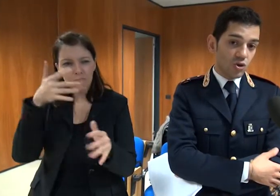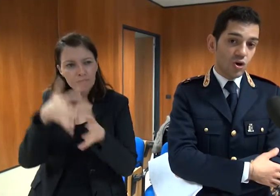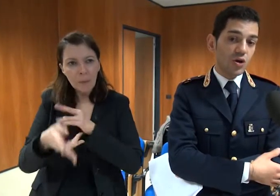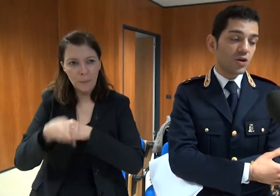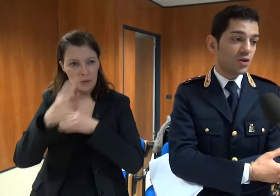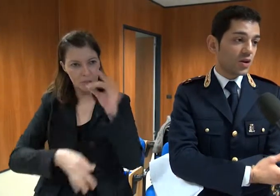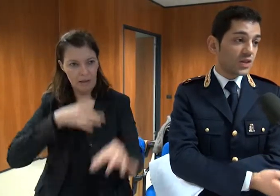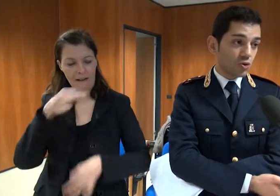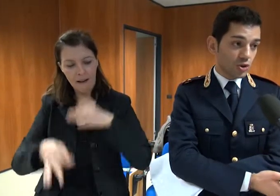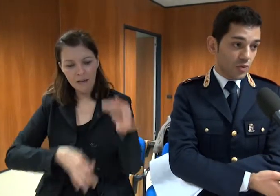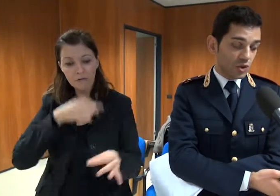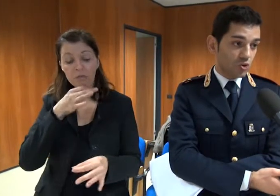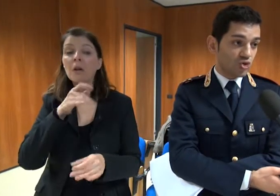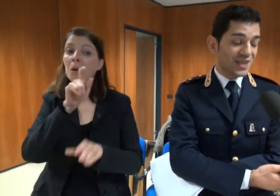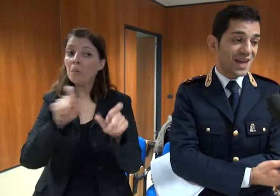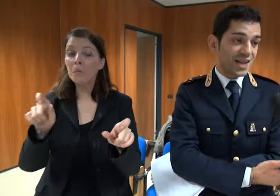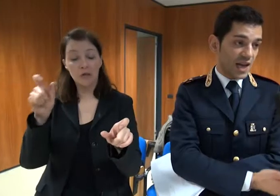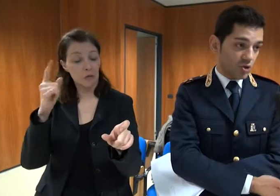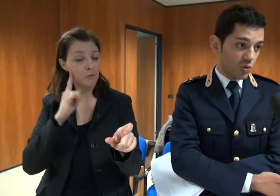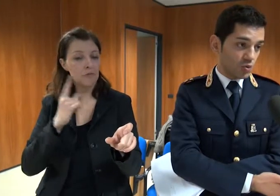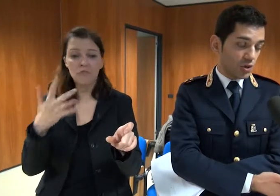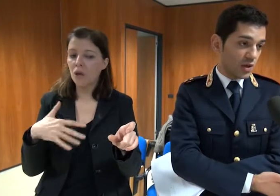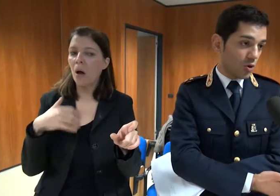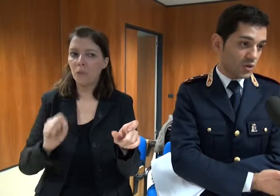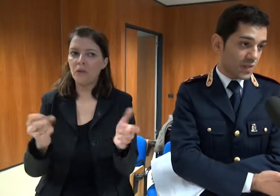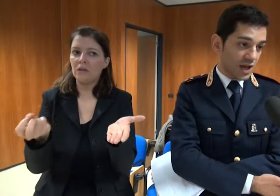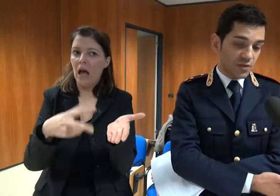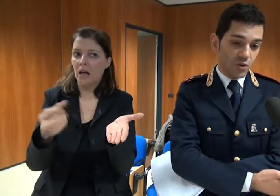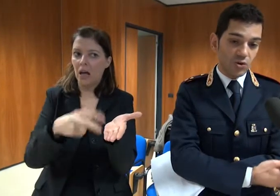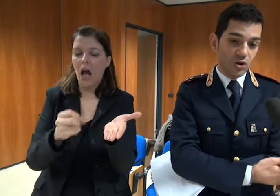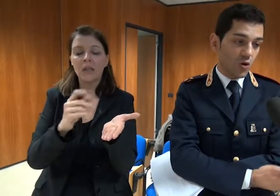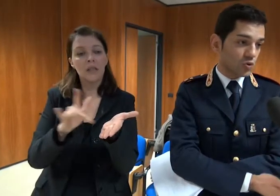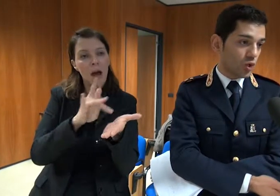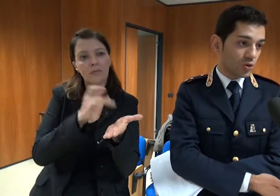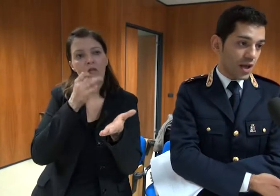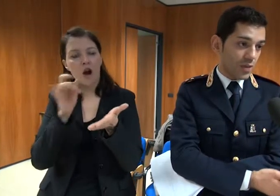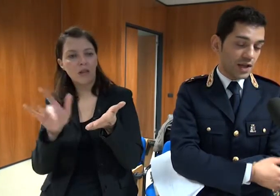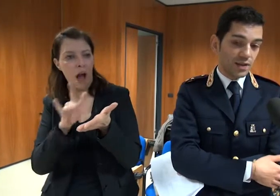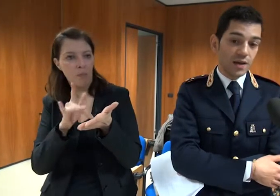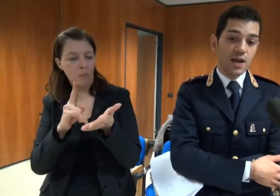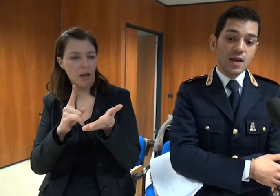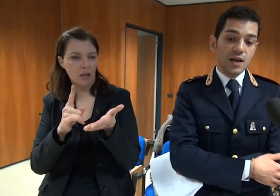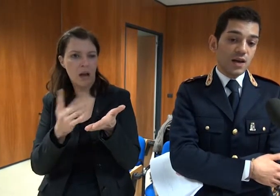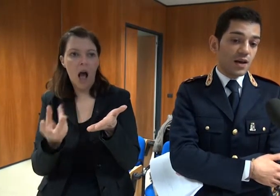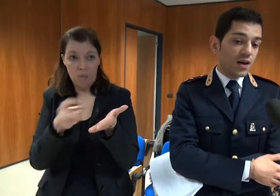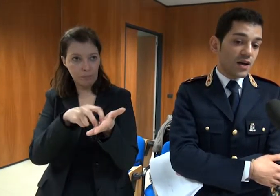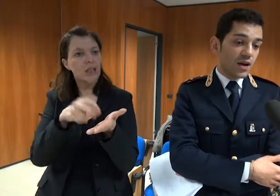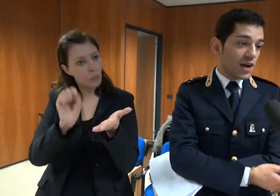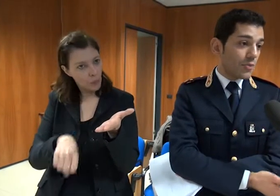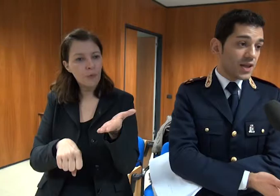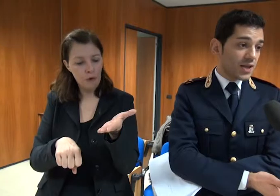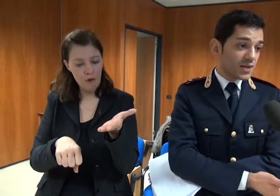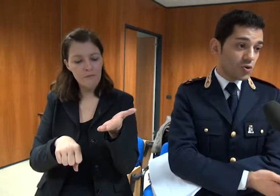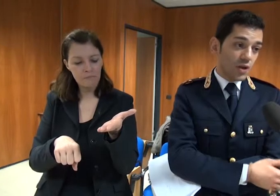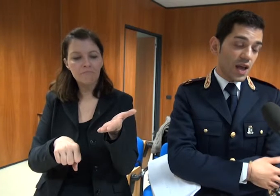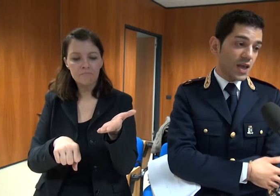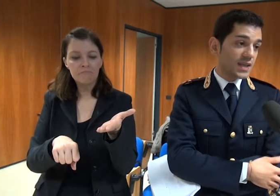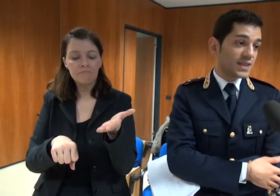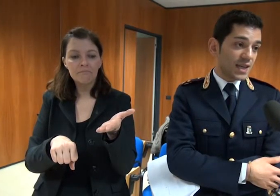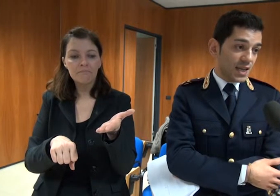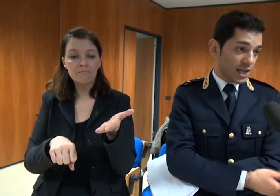i sordi possono già scaricare sono sugli smartphone no sui loro tablet l'applicazione